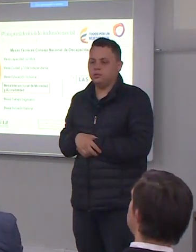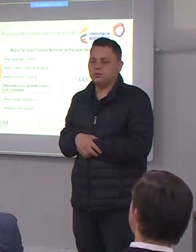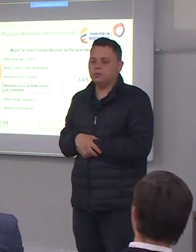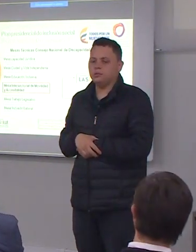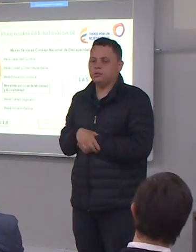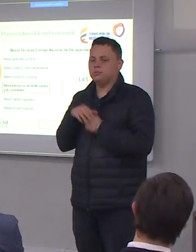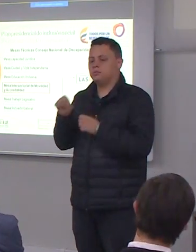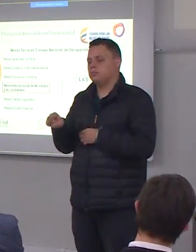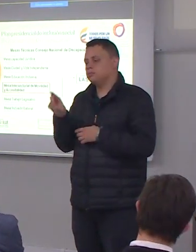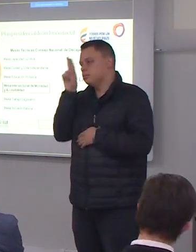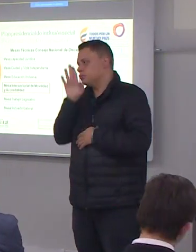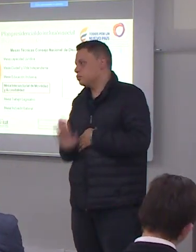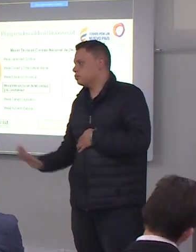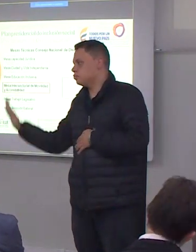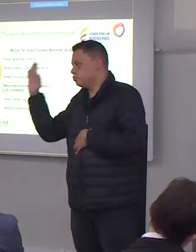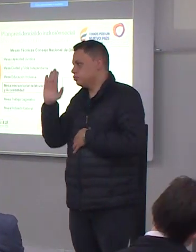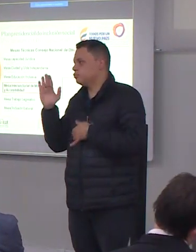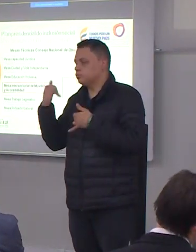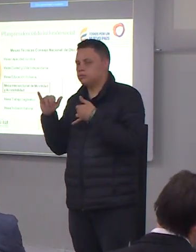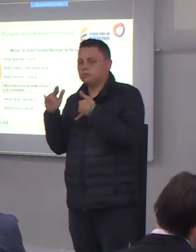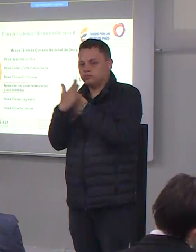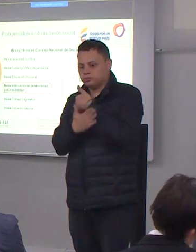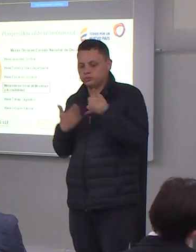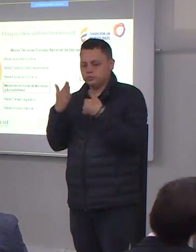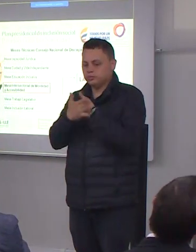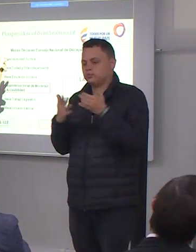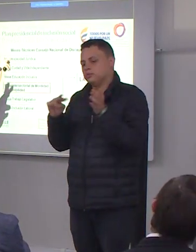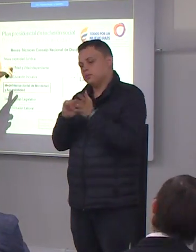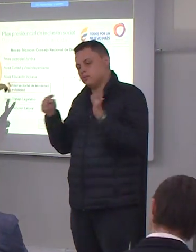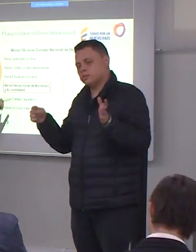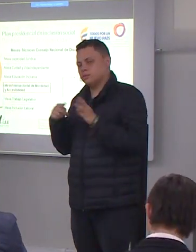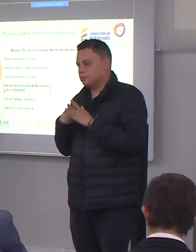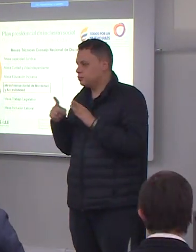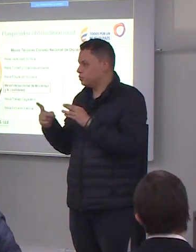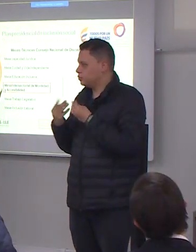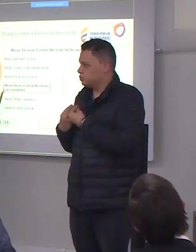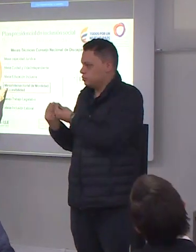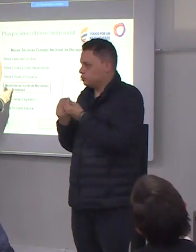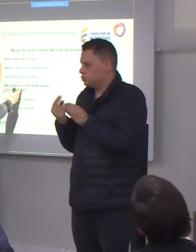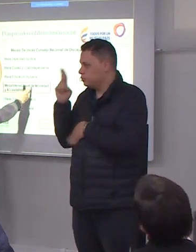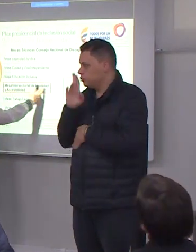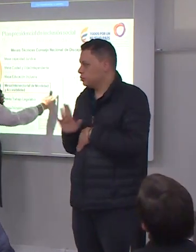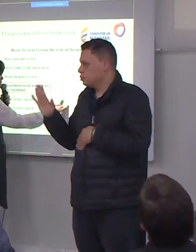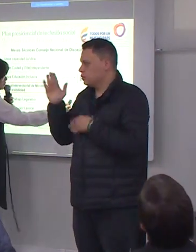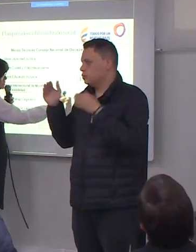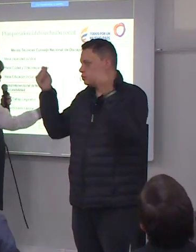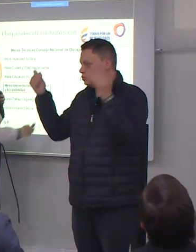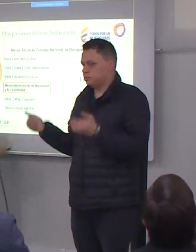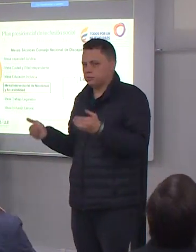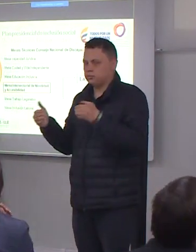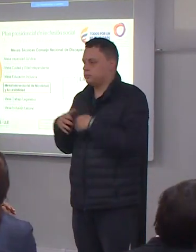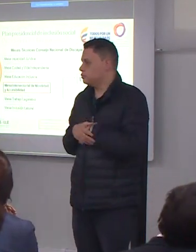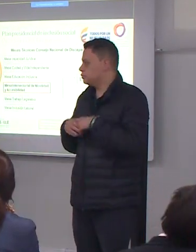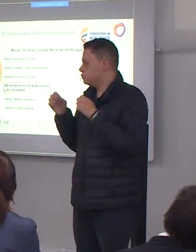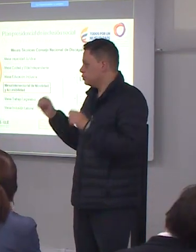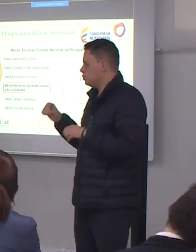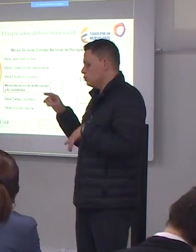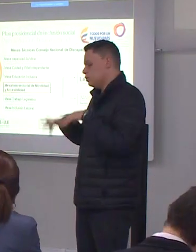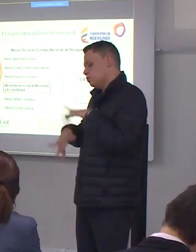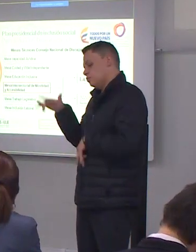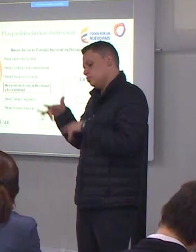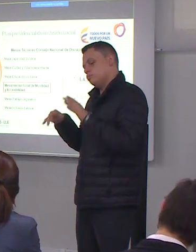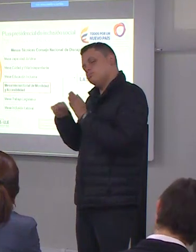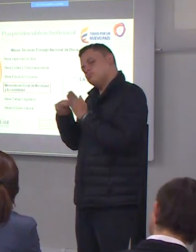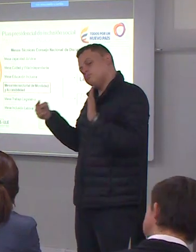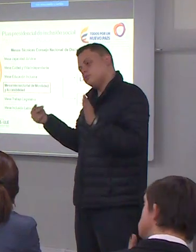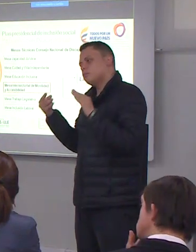a nivel nacional con las mesas de técnicas del consejo nacional de discapacidad asumimos la secretaría técnica